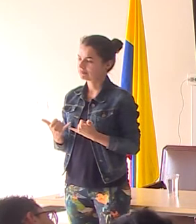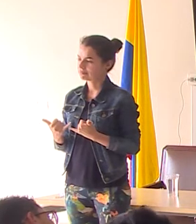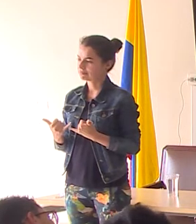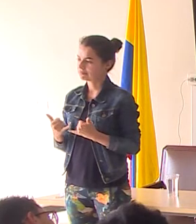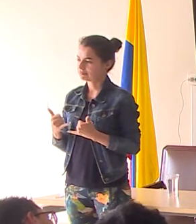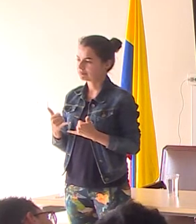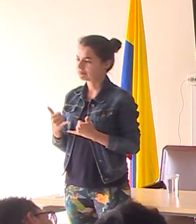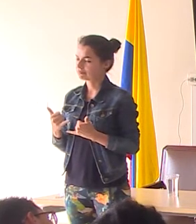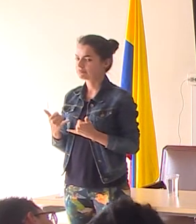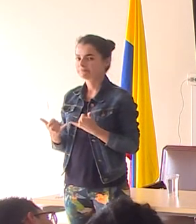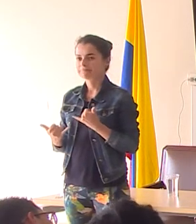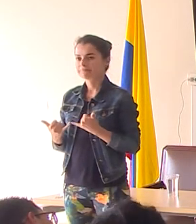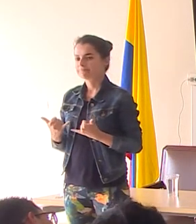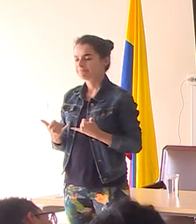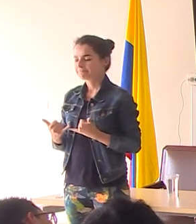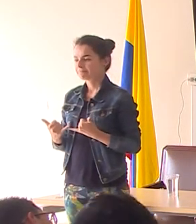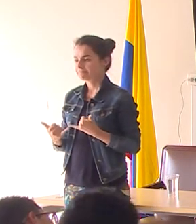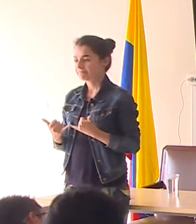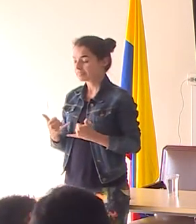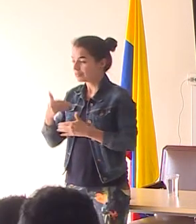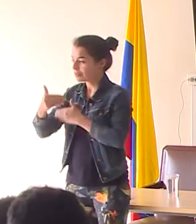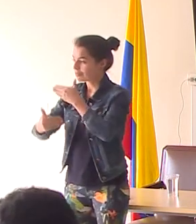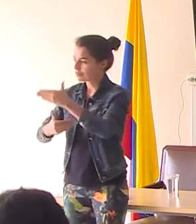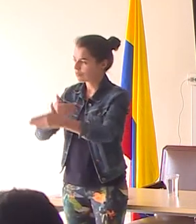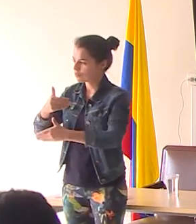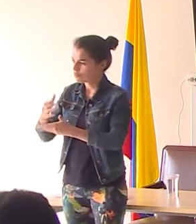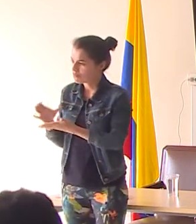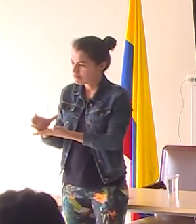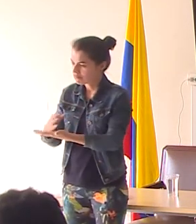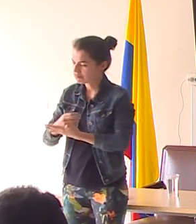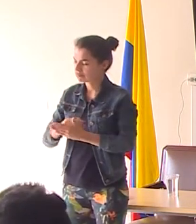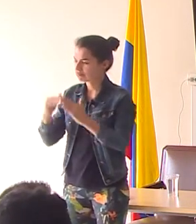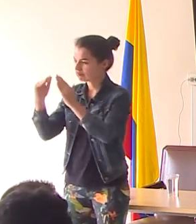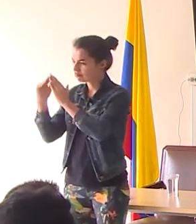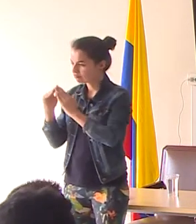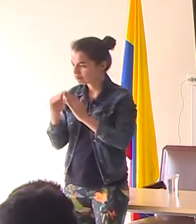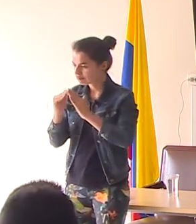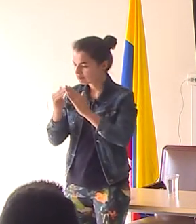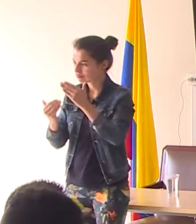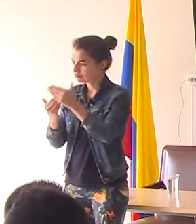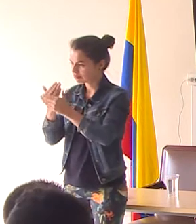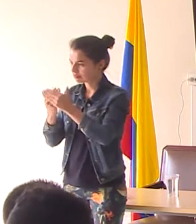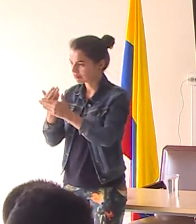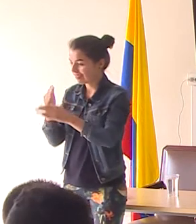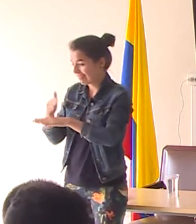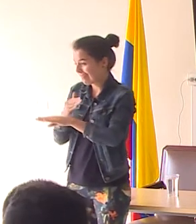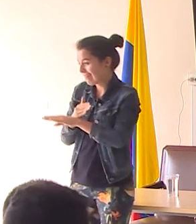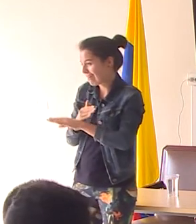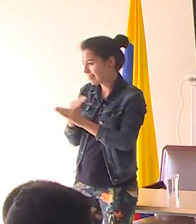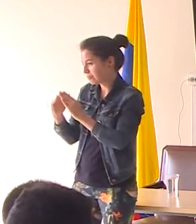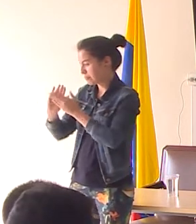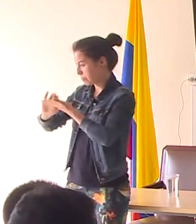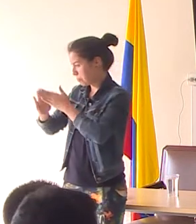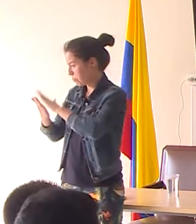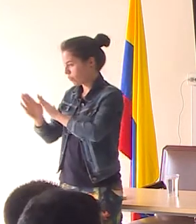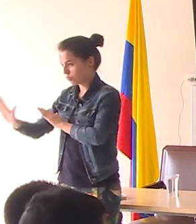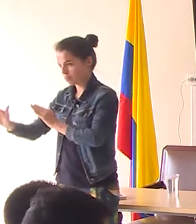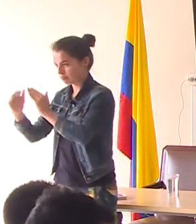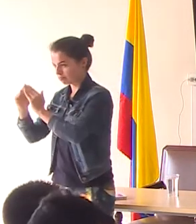fuerte de esos procesos de urbanización que históricamente han sido populares por